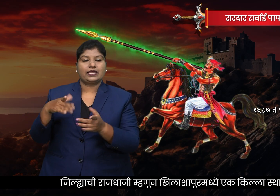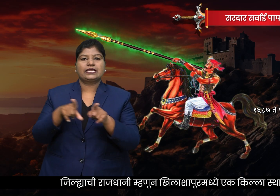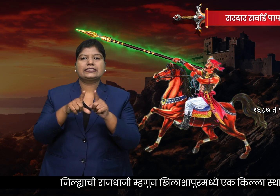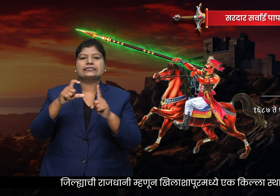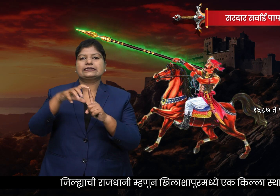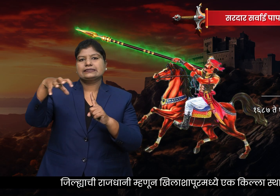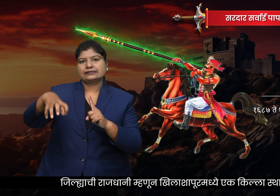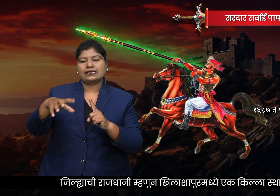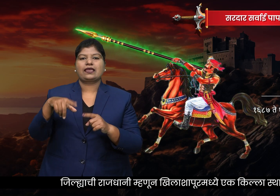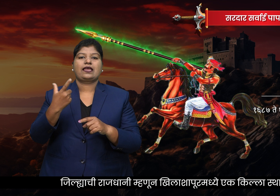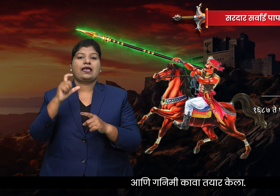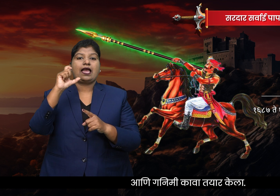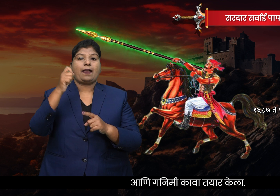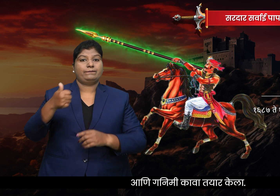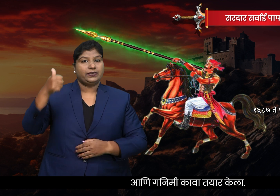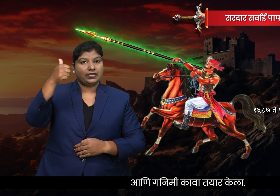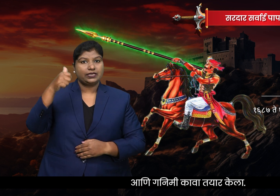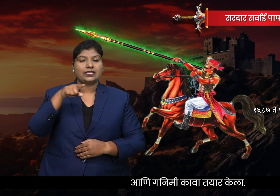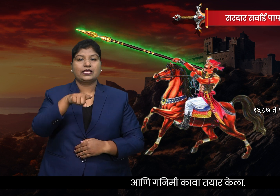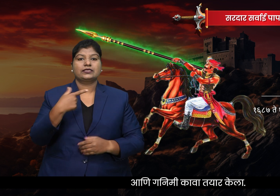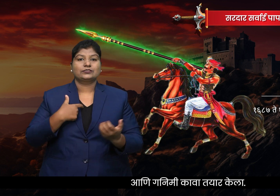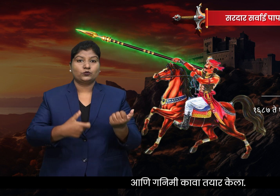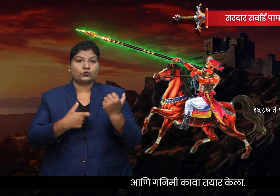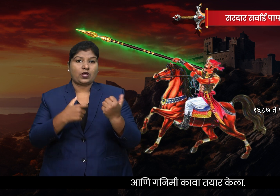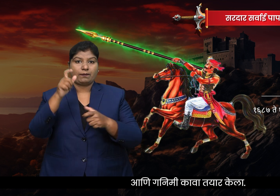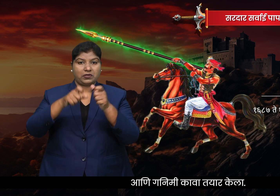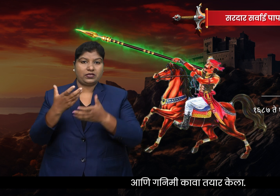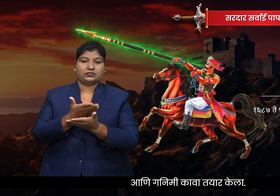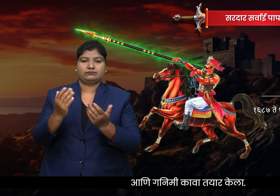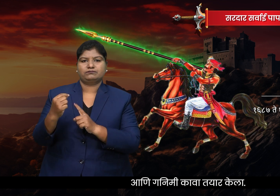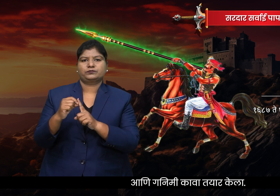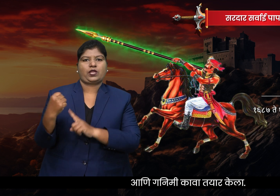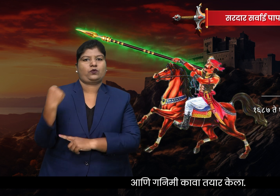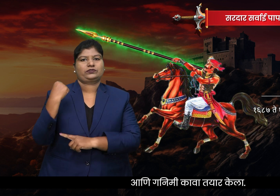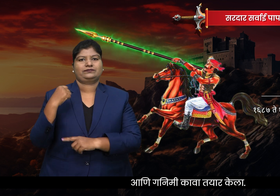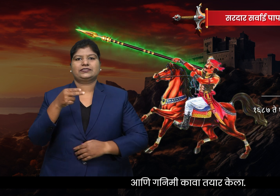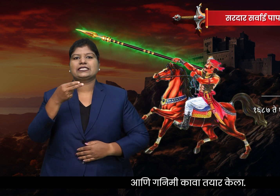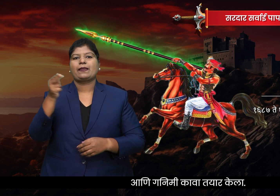खिलाशापूरमध्ये एक किल्ला स्थापना केला आणि गनिमी कावा तयार केला.